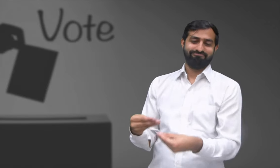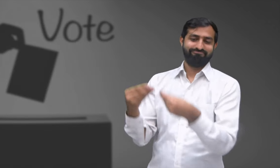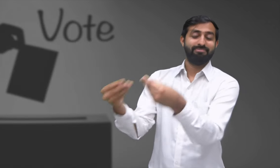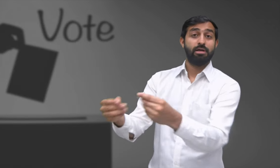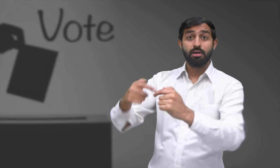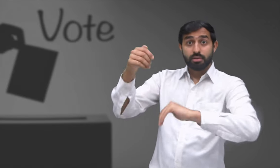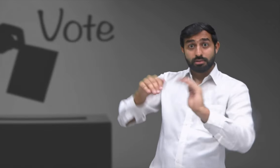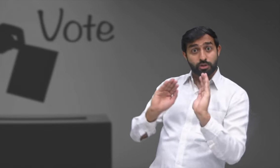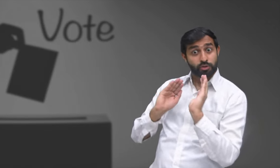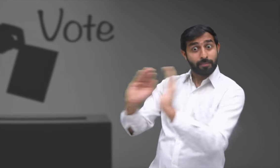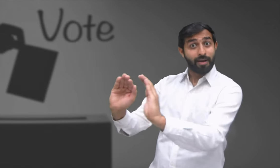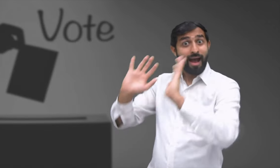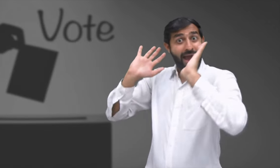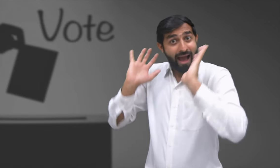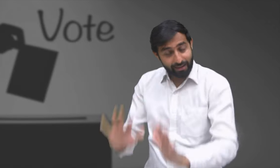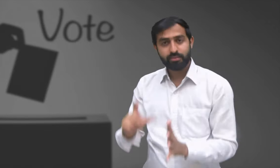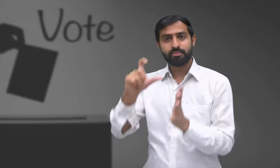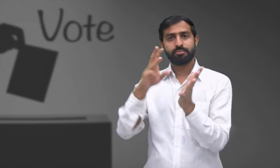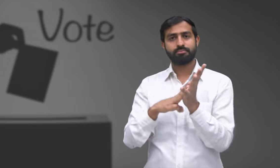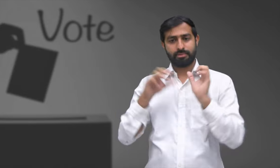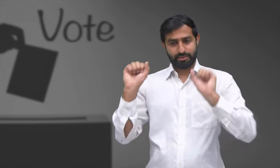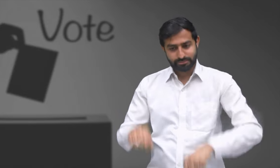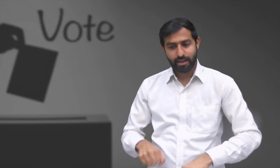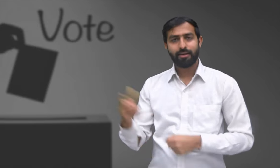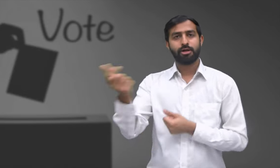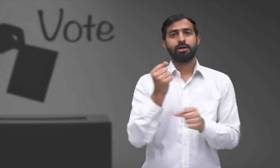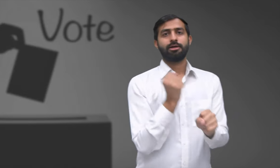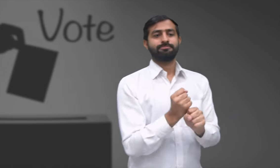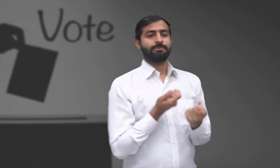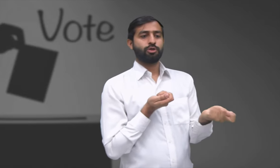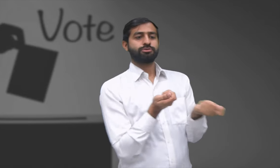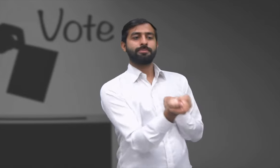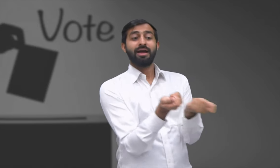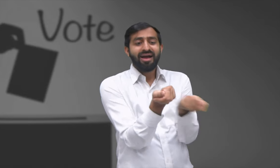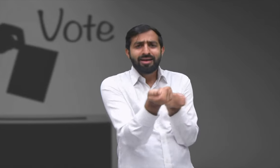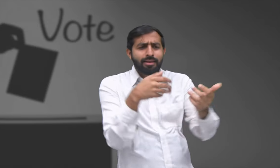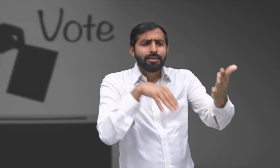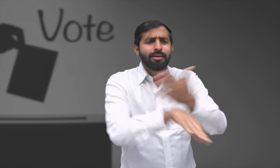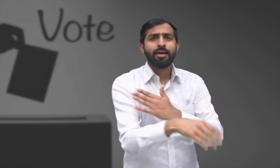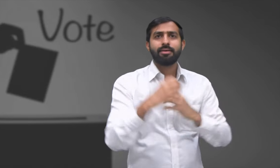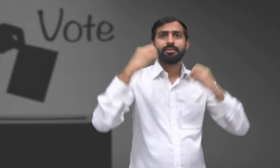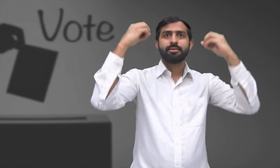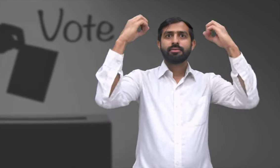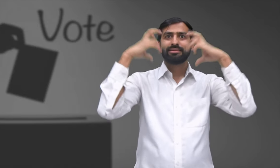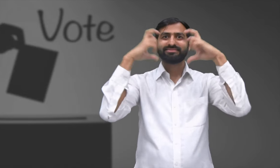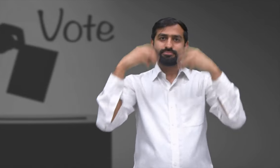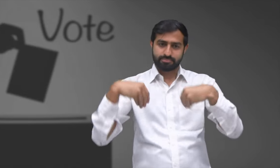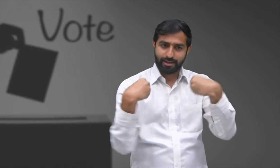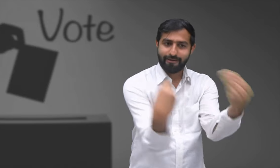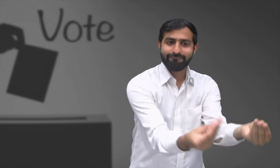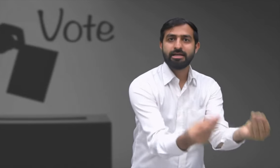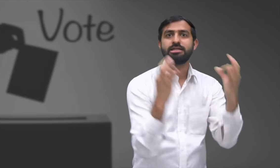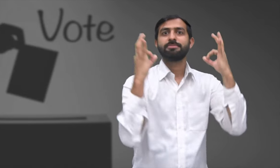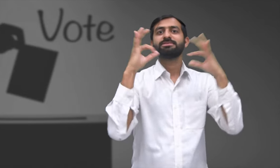आवश्यक है यदि लोग मतदान करेंगे तो सरकार उन्हें सभी सुविधाएं विशेष रूप से प्रदान